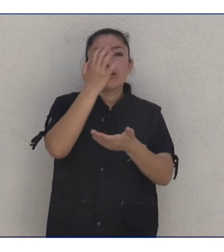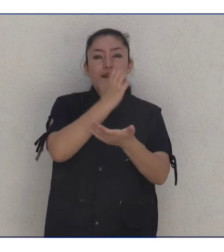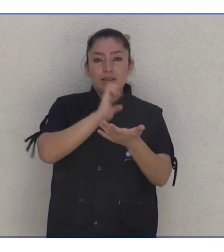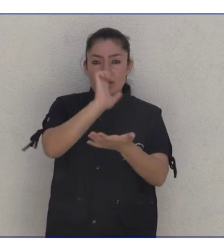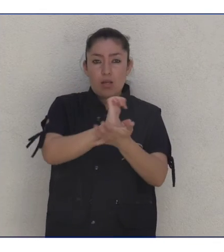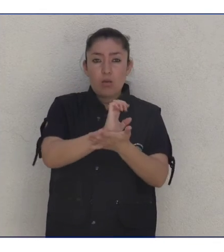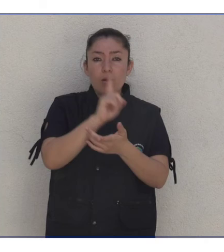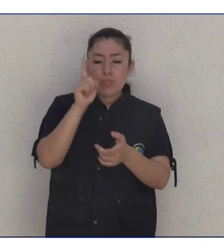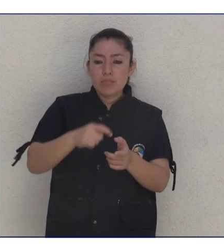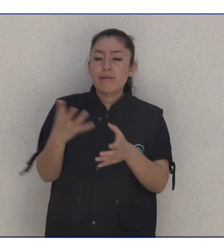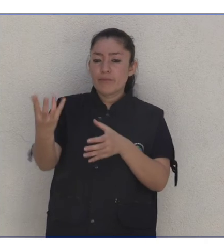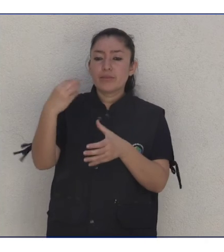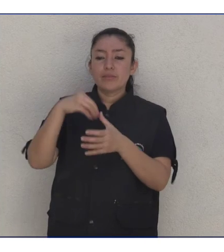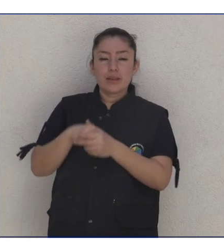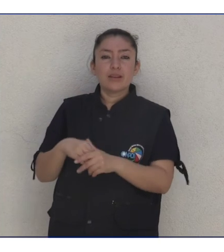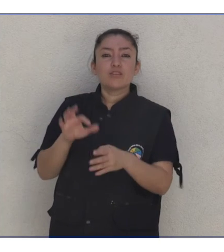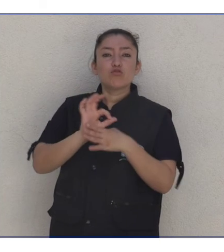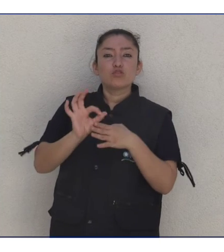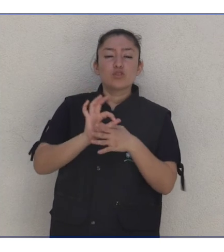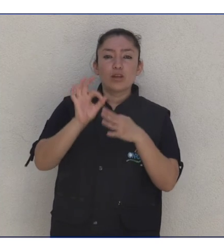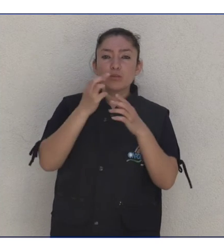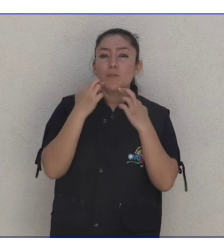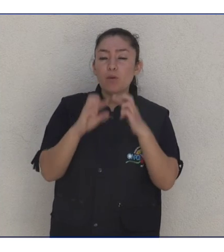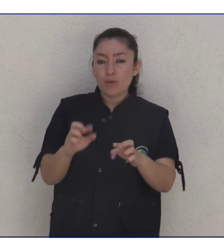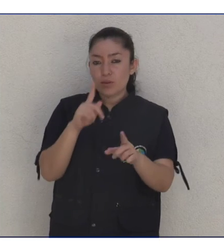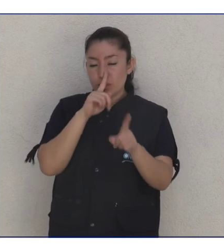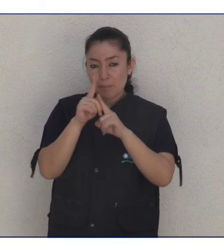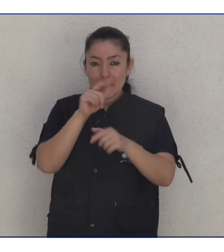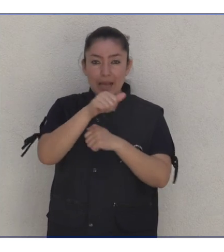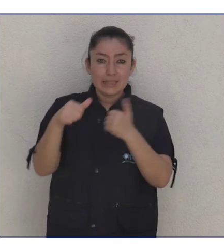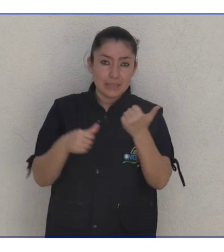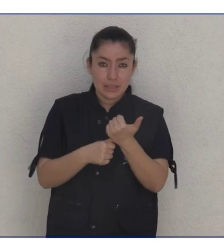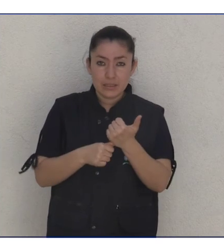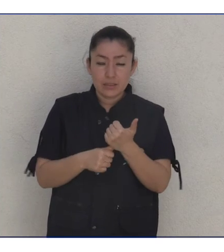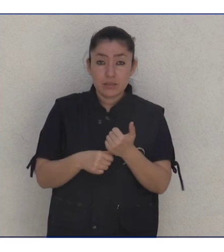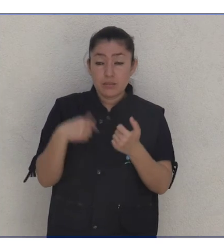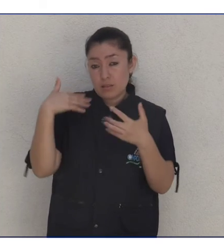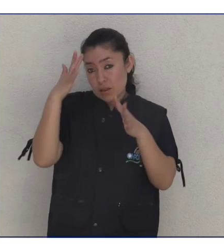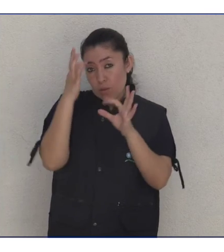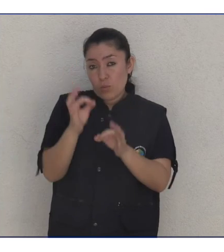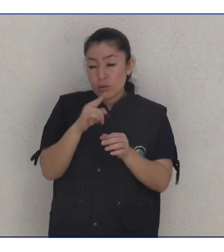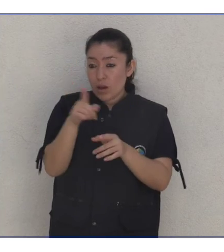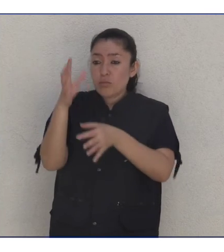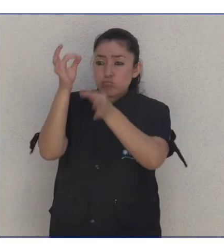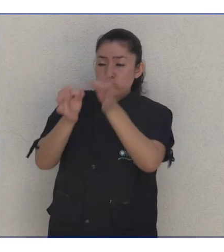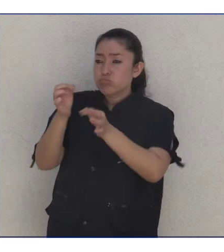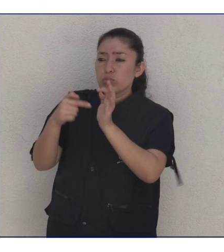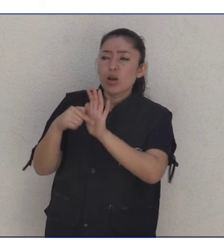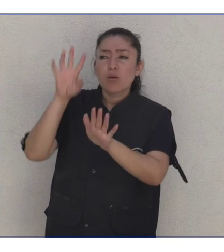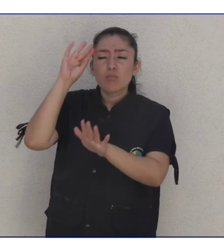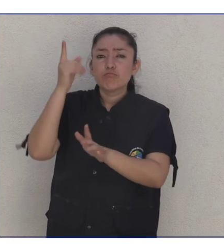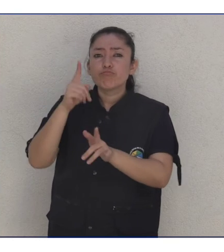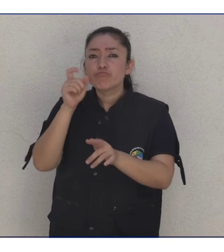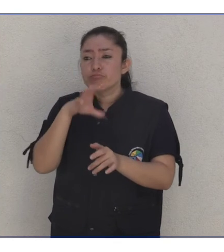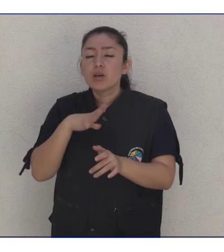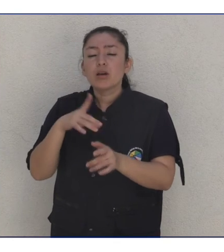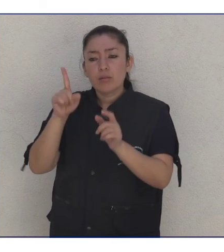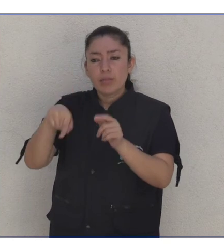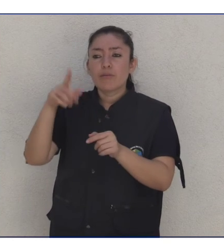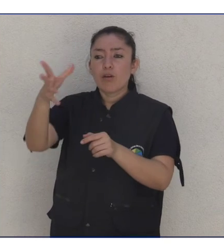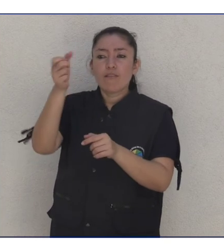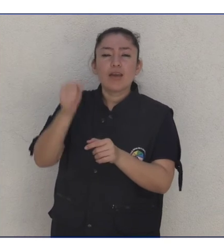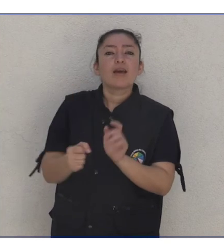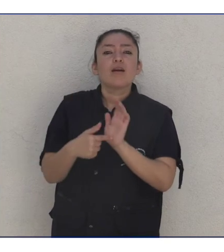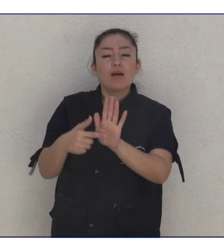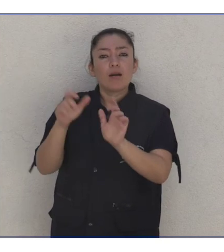que deberán integrarse con los funcionarios públicos existentes, salvo casos debidamente justificados, a solicitud del sujeto obligado que